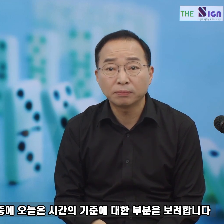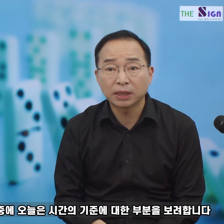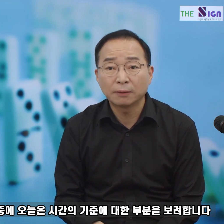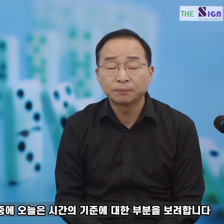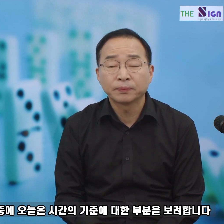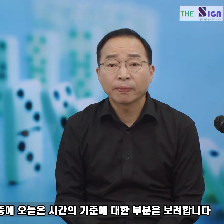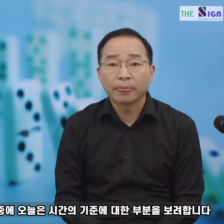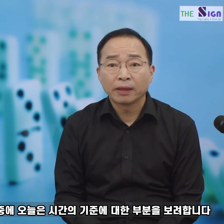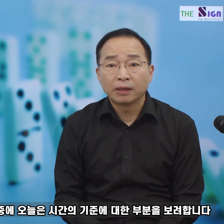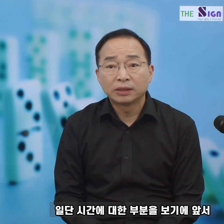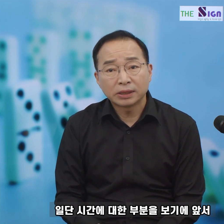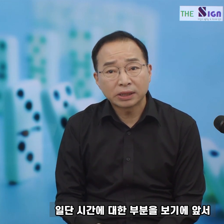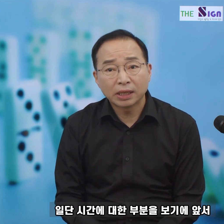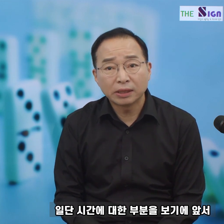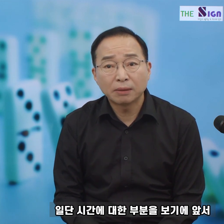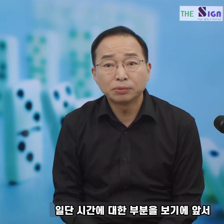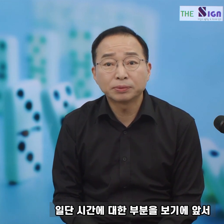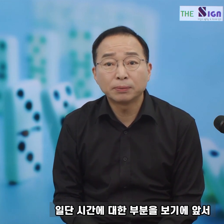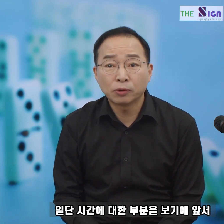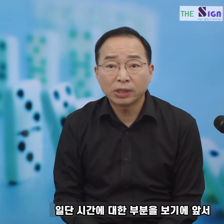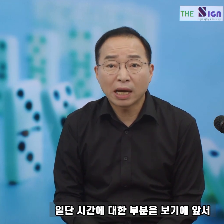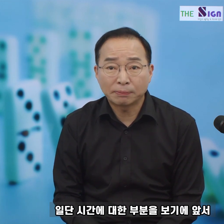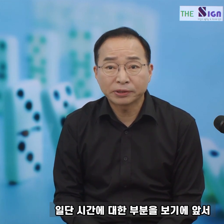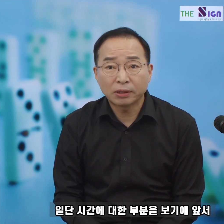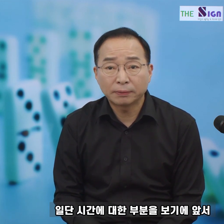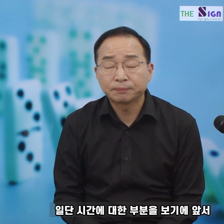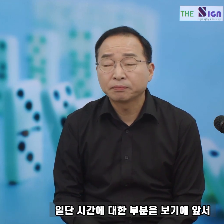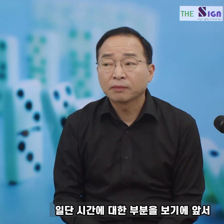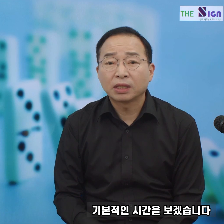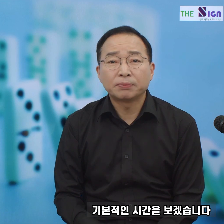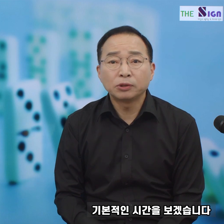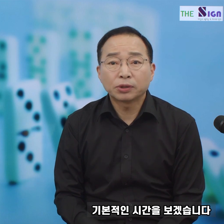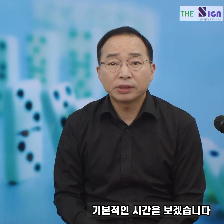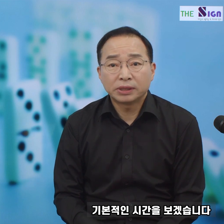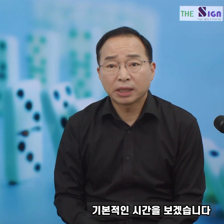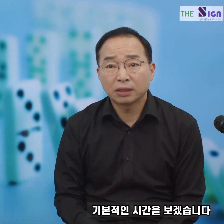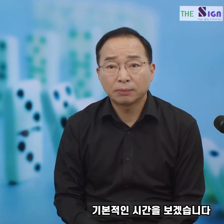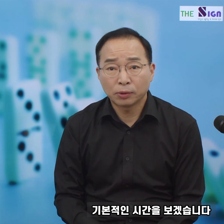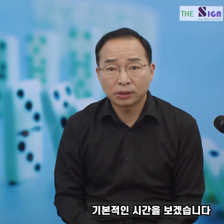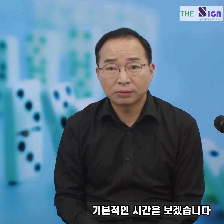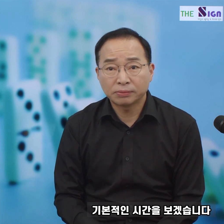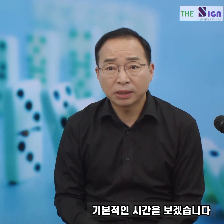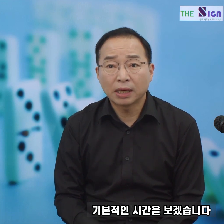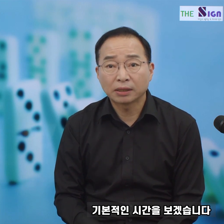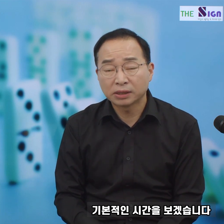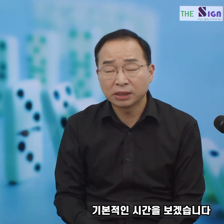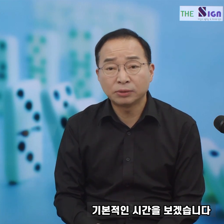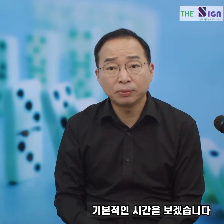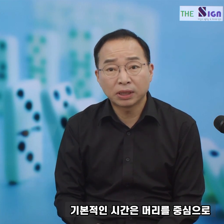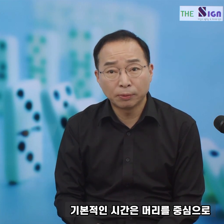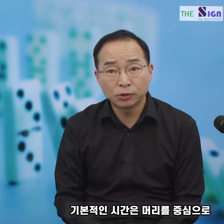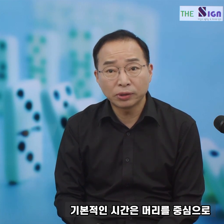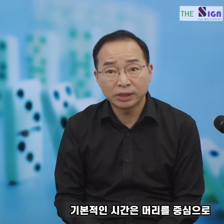합니다. 일단 시간에 대한 부분을 보기에 앞서 기본적인 시간을 보겠습니다. 기본적인